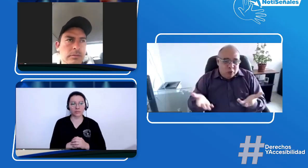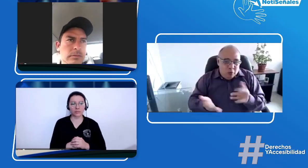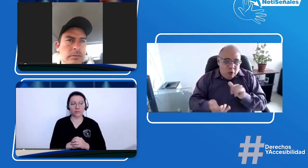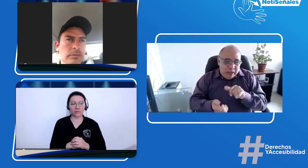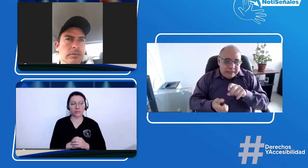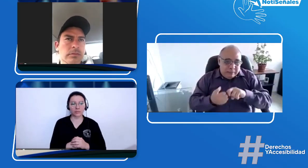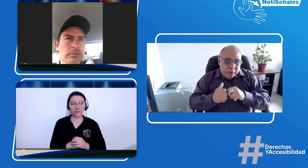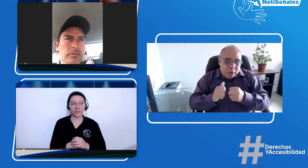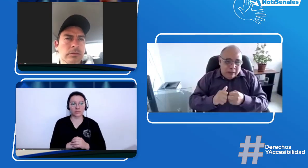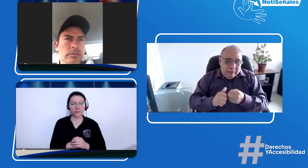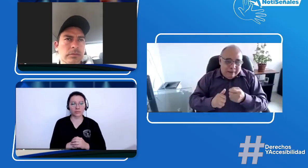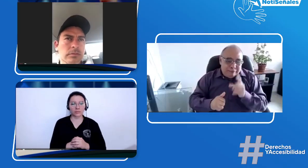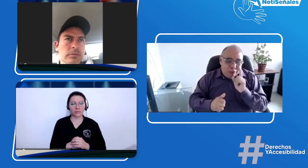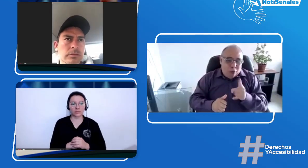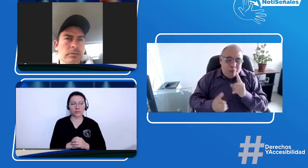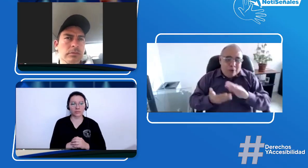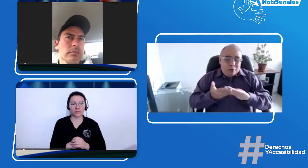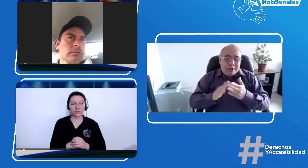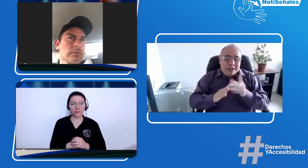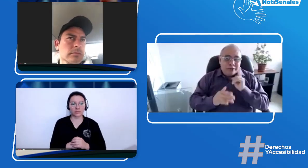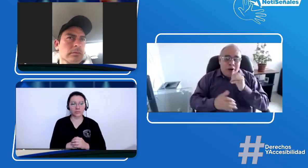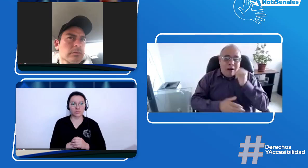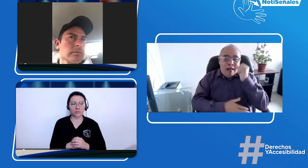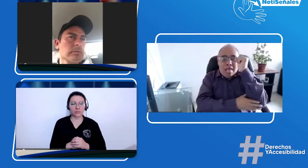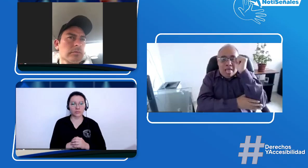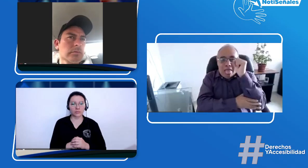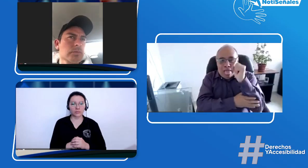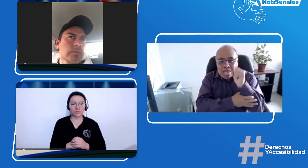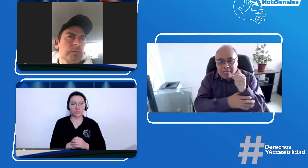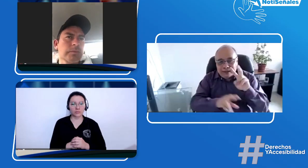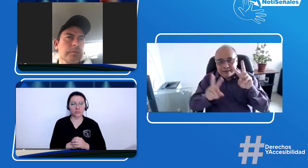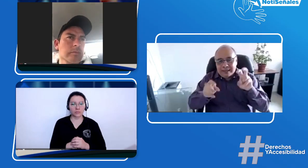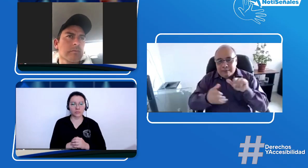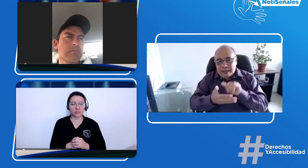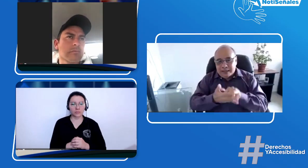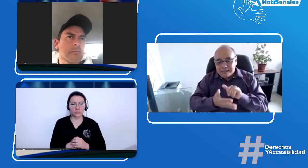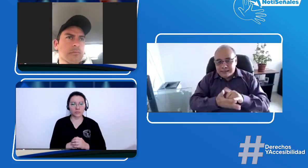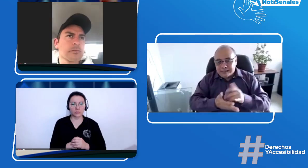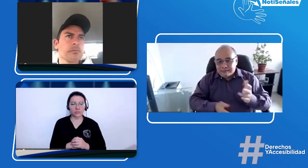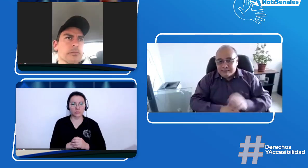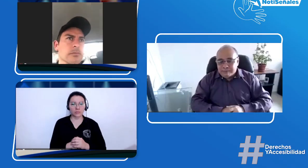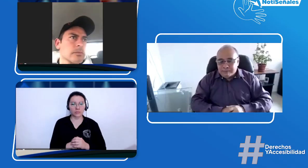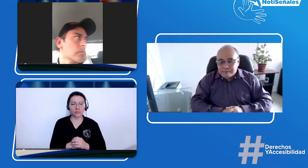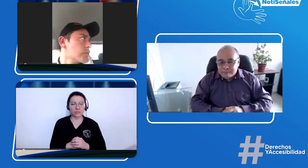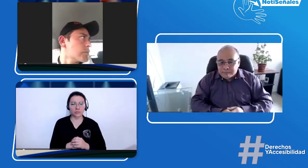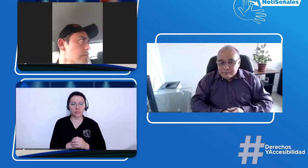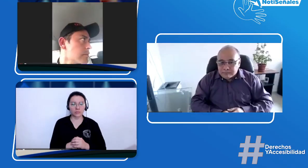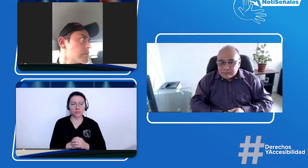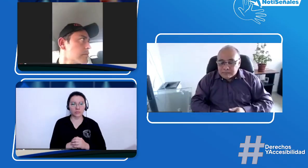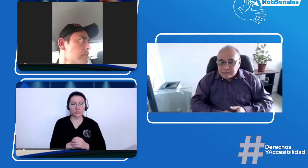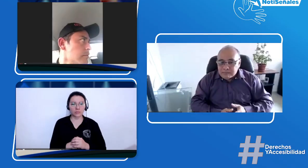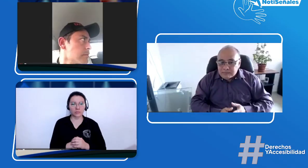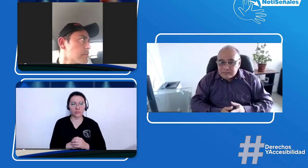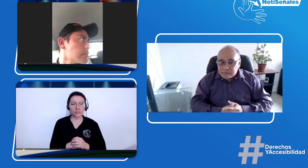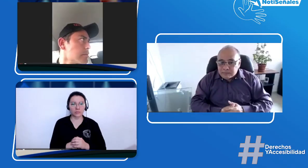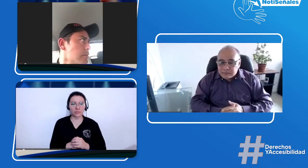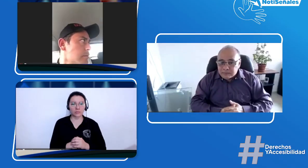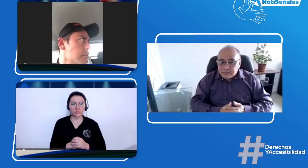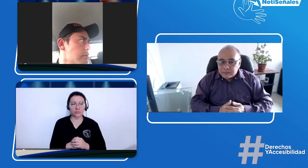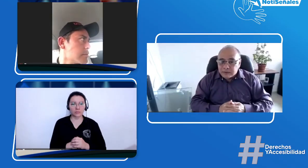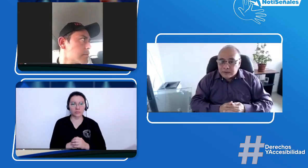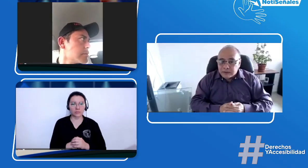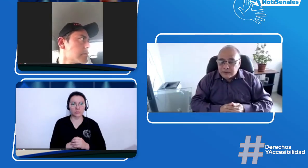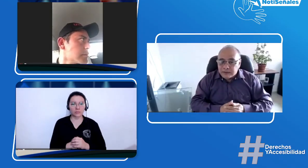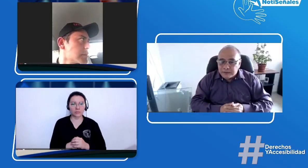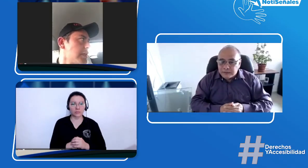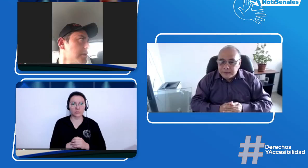quisieras comentarnos acerca de esto también que nos comentó Daniel, ¿no? Porque es que estamos viendo que hay una desmotivación